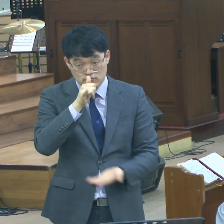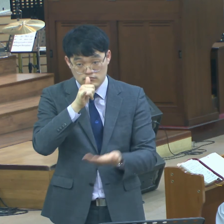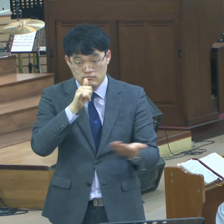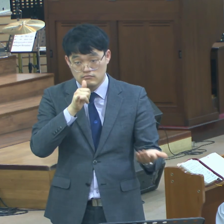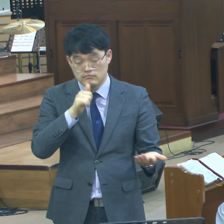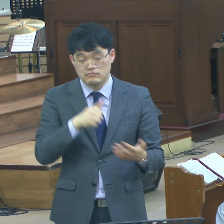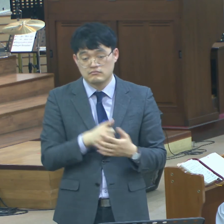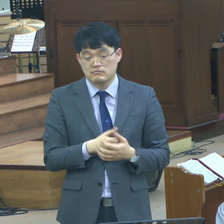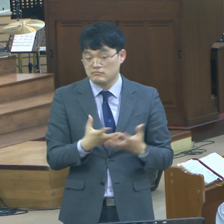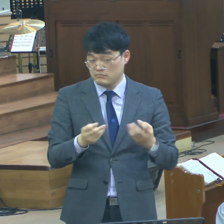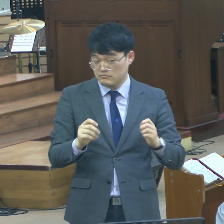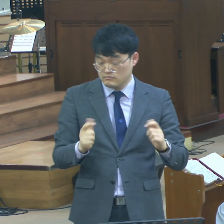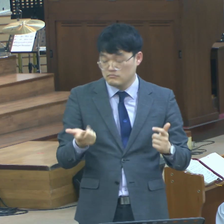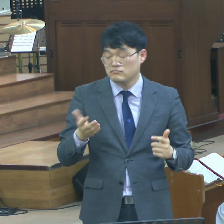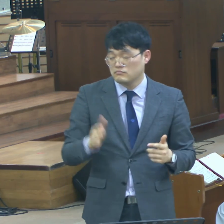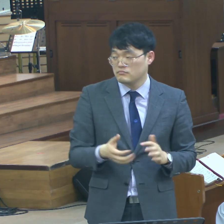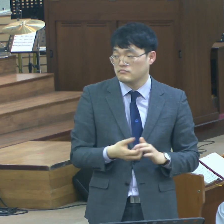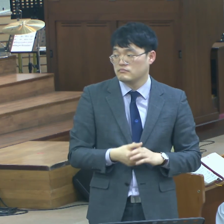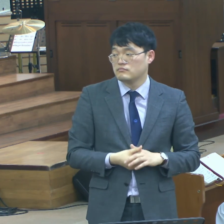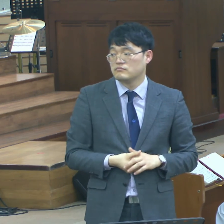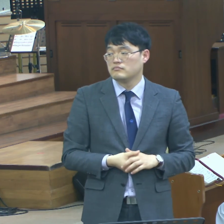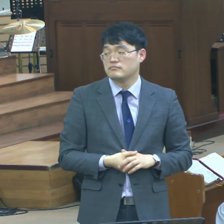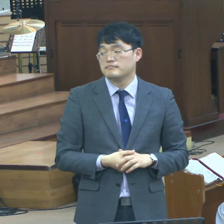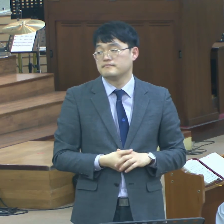그런 분들이 많지 않겠지만